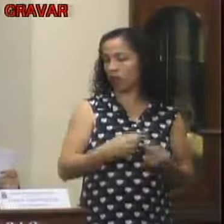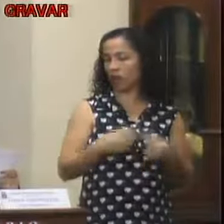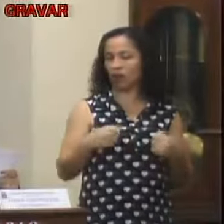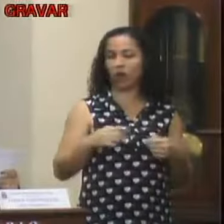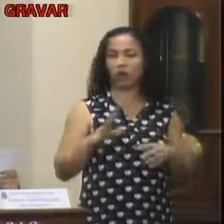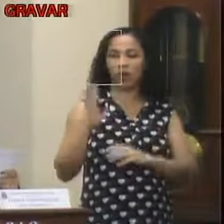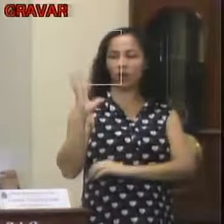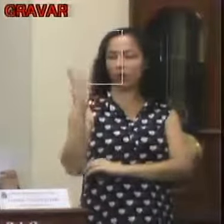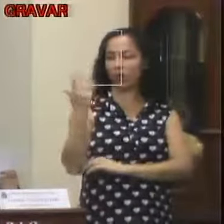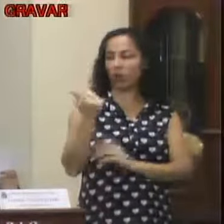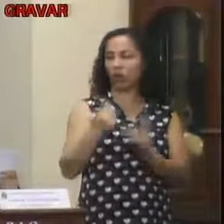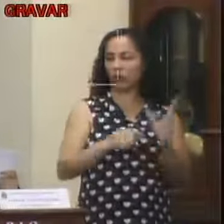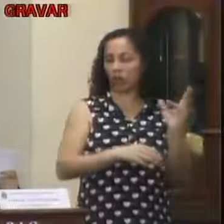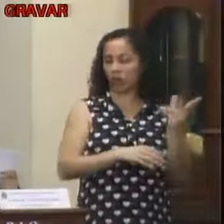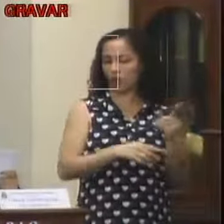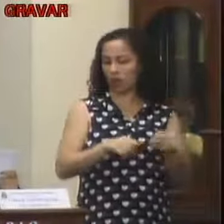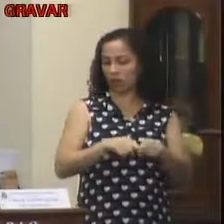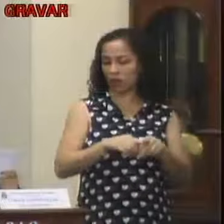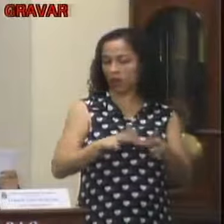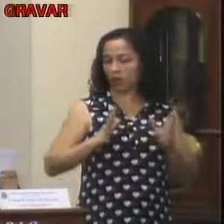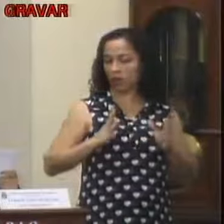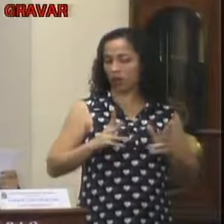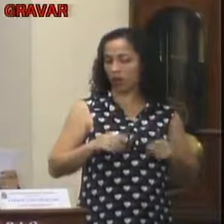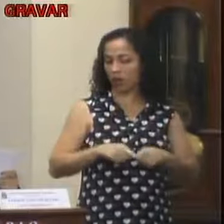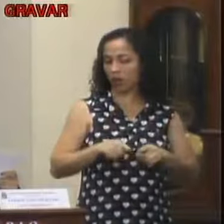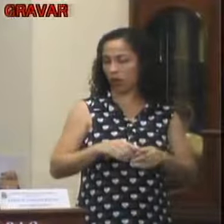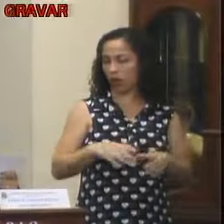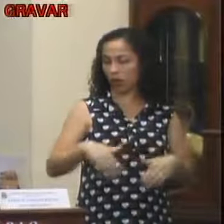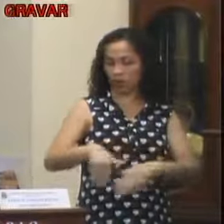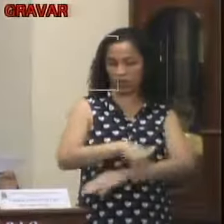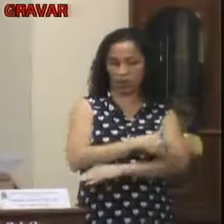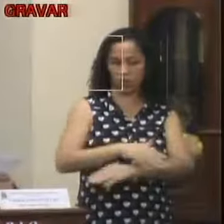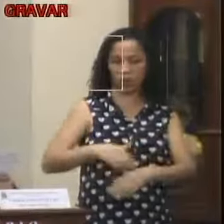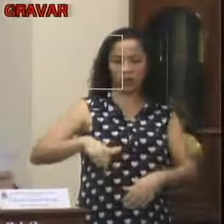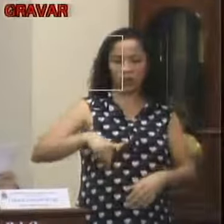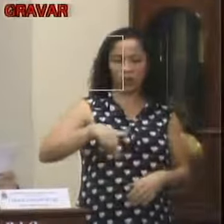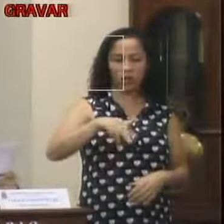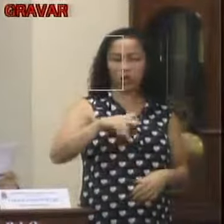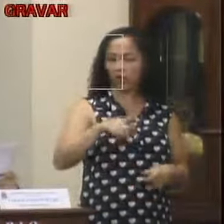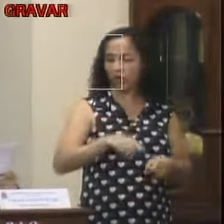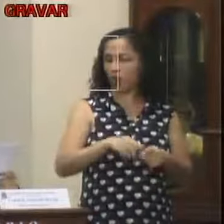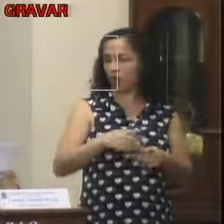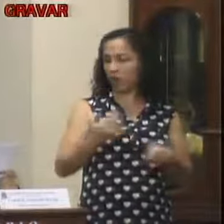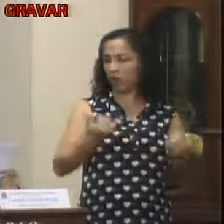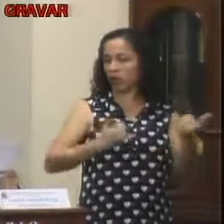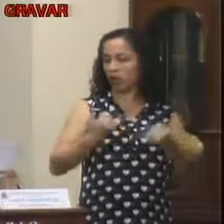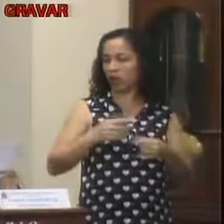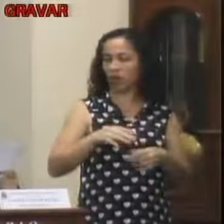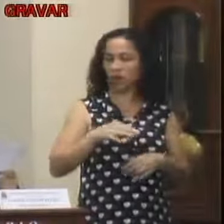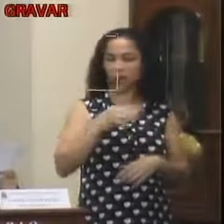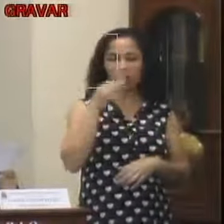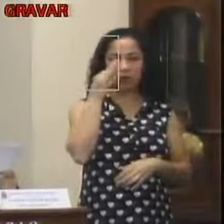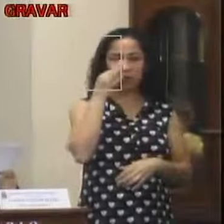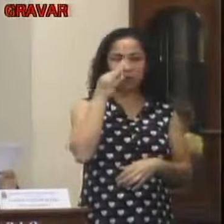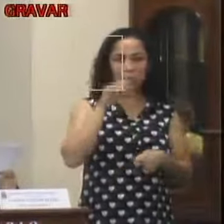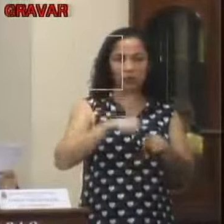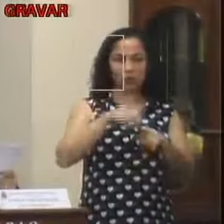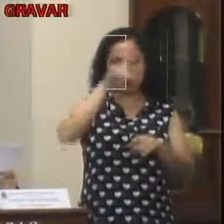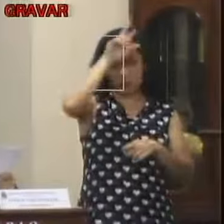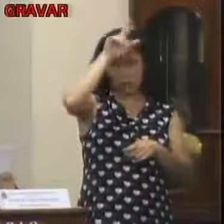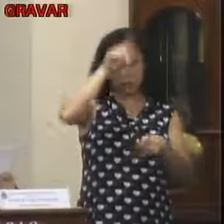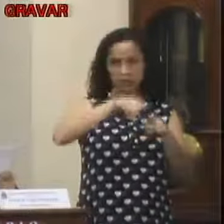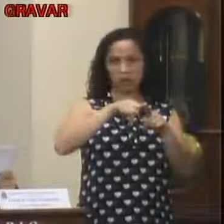capazes de resolver o problema que incomoda todos que residem e passam diariamente no local. Foram relatados também aparecimento de ratos, baratas, entre outros animais nocivos à